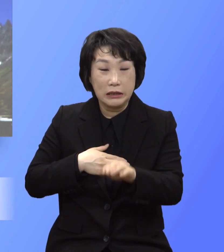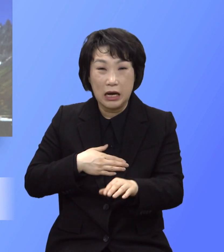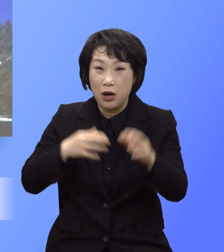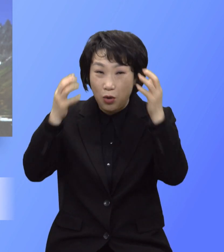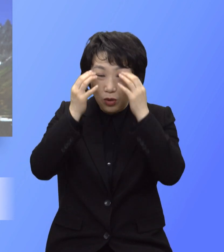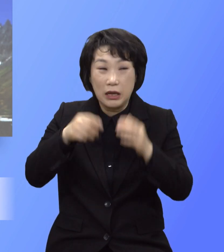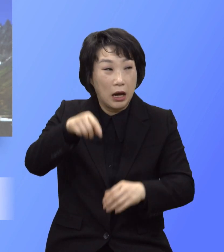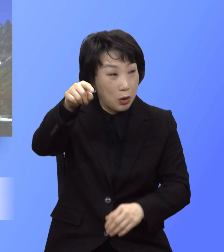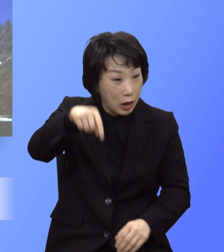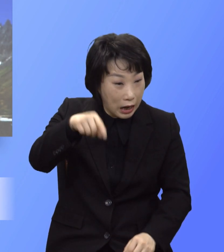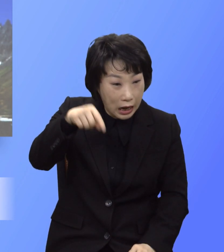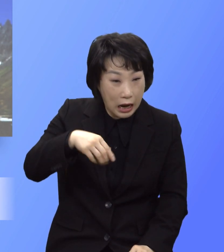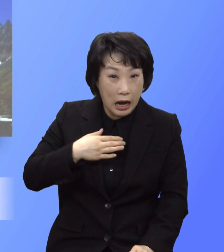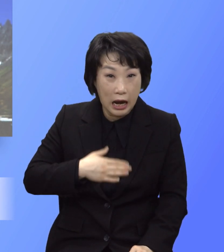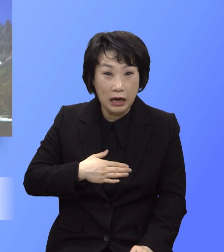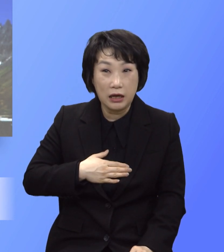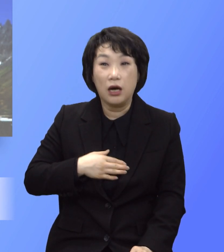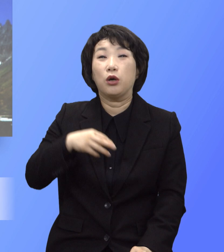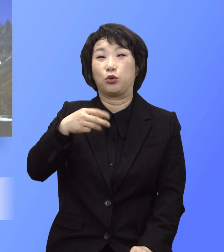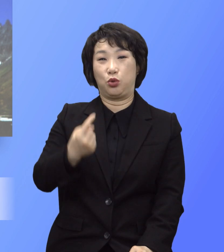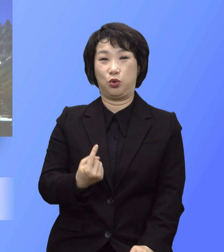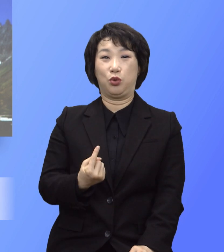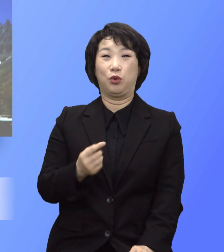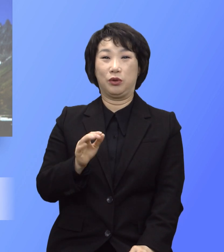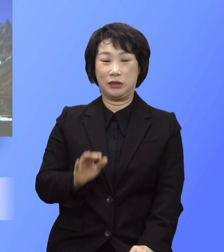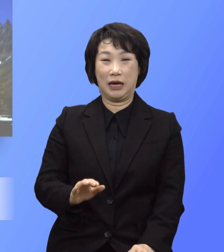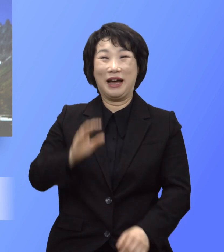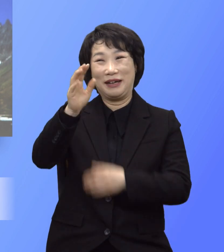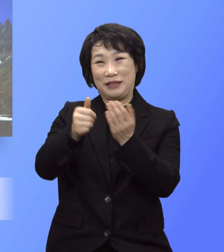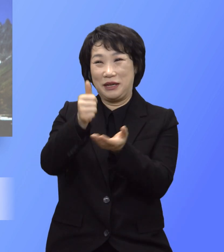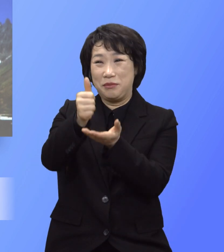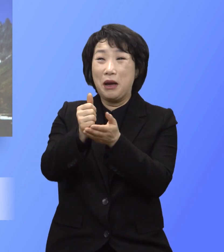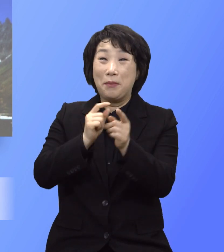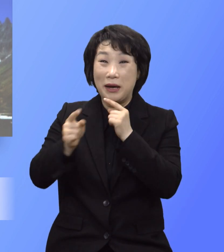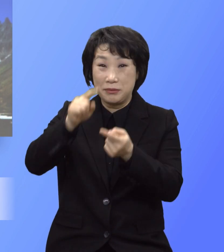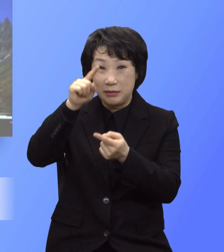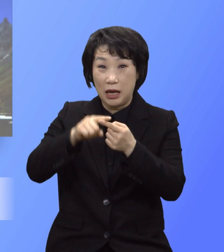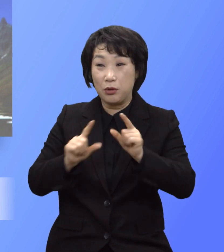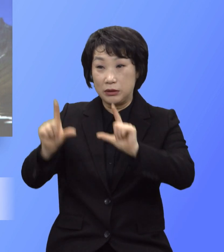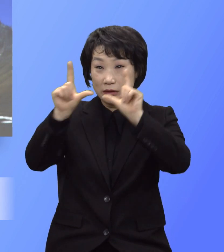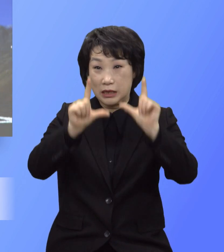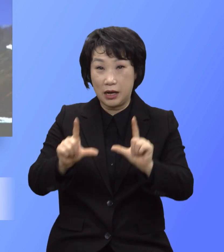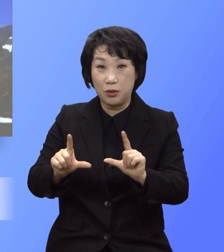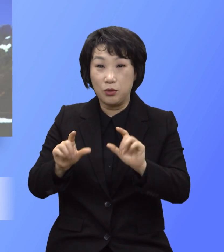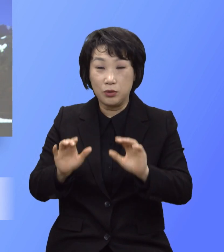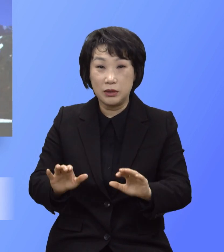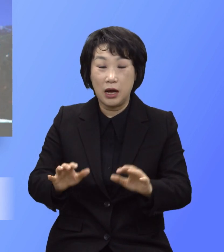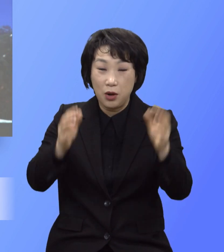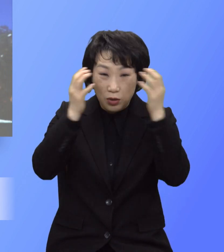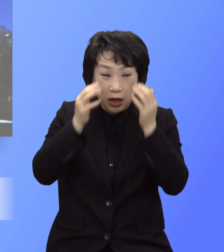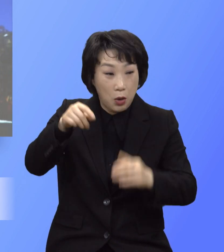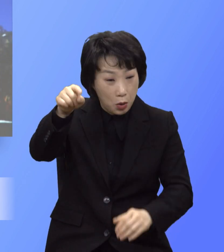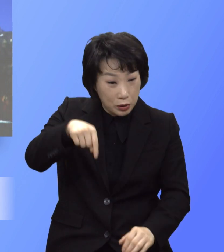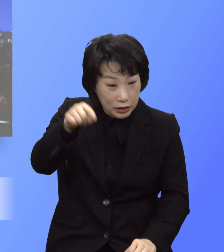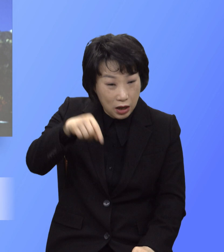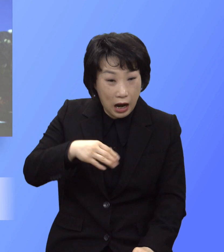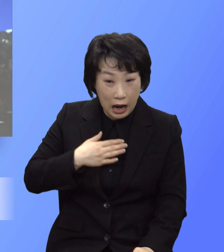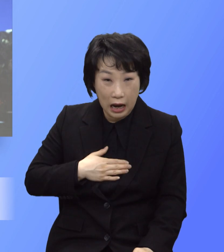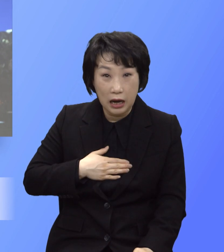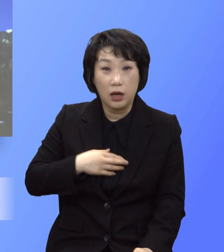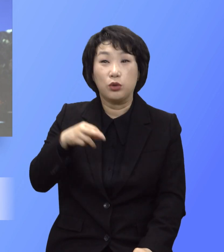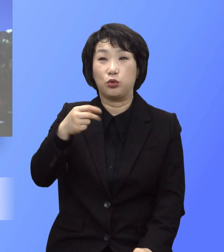오는 줄을 많이 알면서도 하나님 말씀대로 살고 고난이 오는 걸